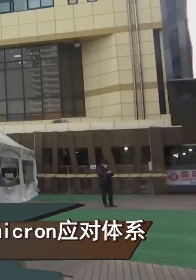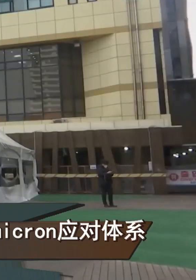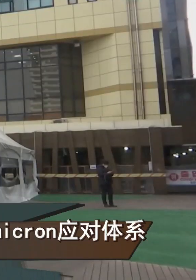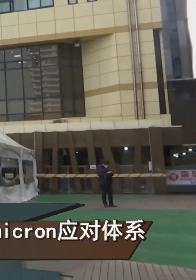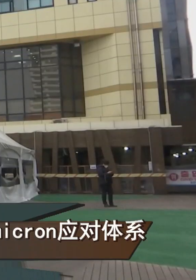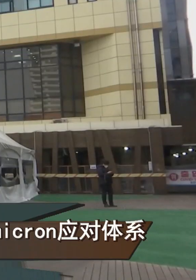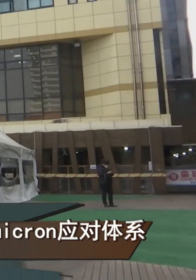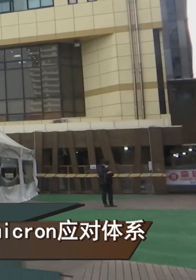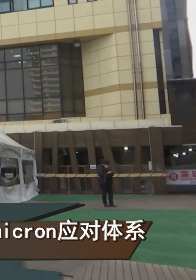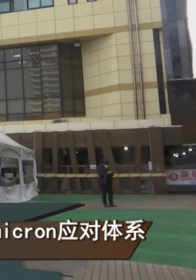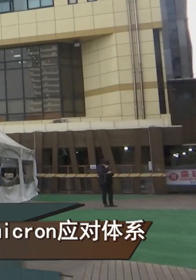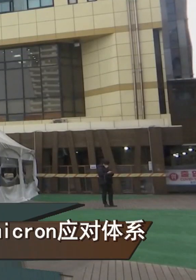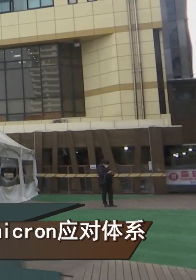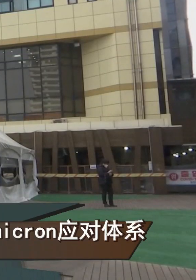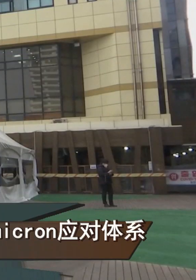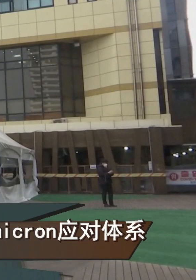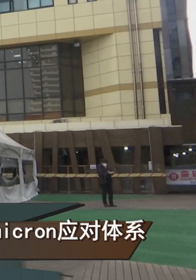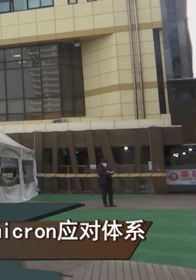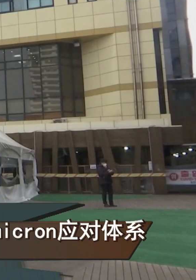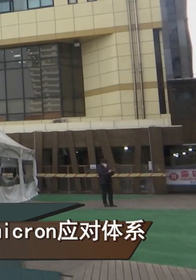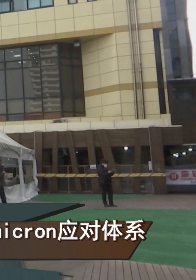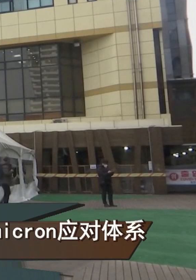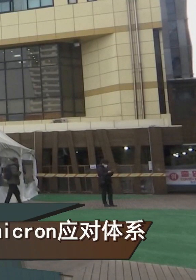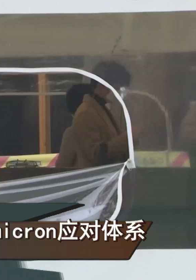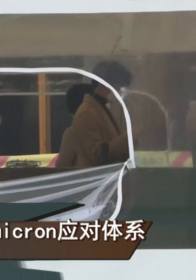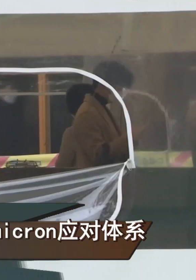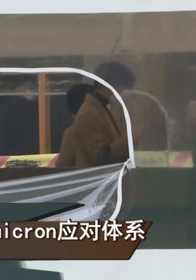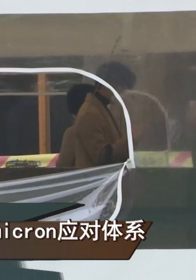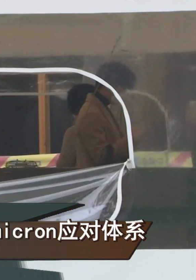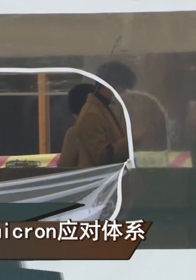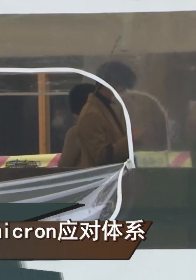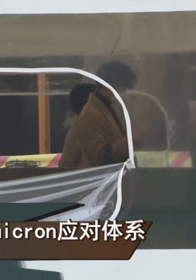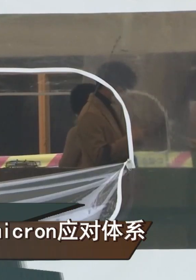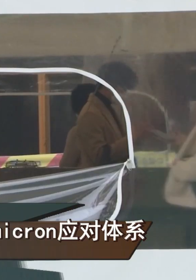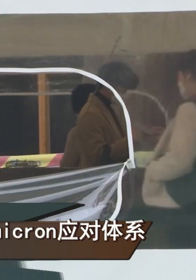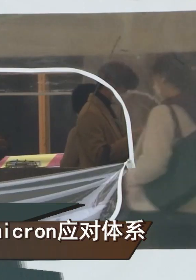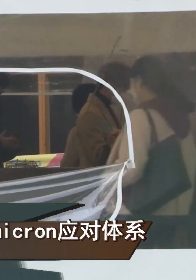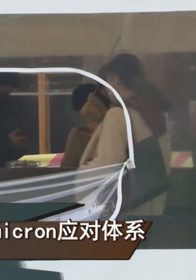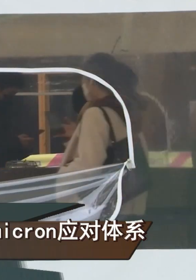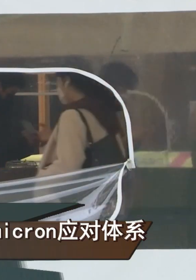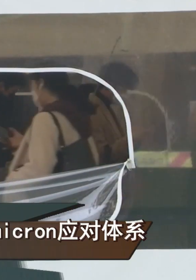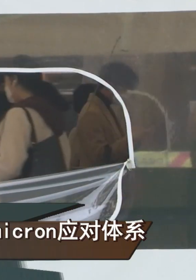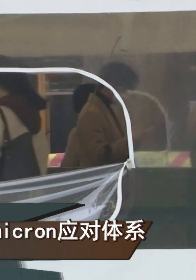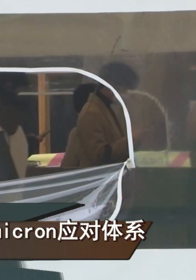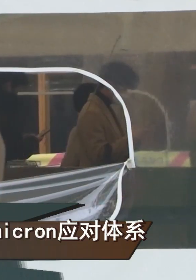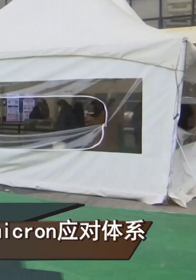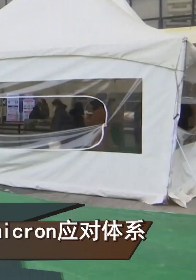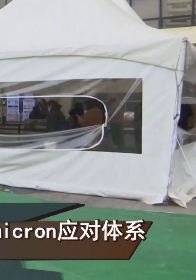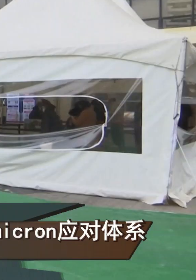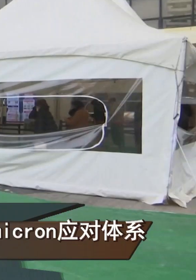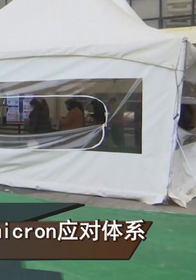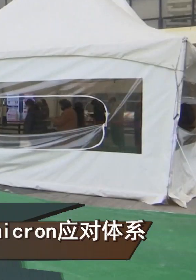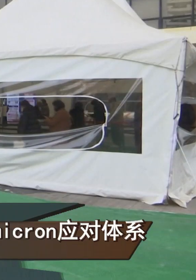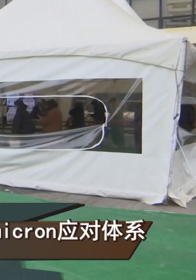制。根据中央社报道， Omicron 传染力是 Delta 的两倍以上。专家认为，韩国单日确诊人